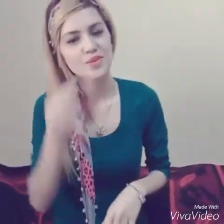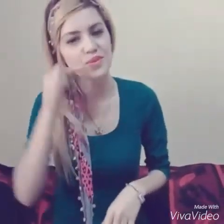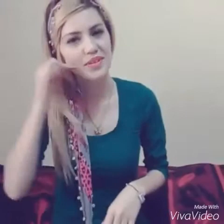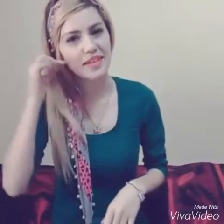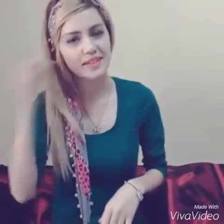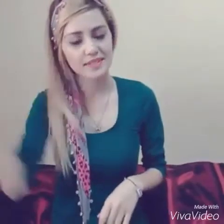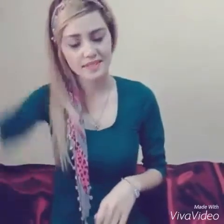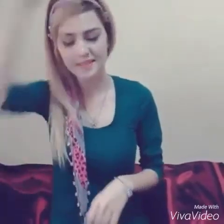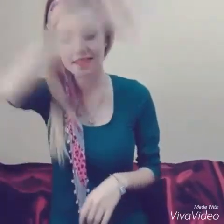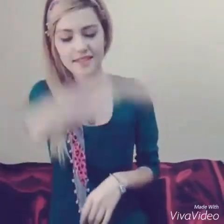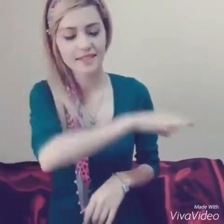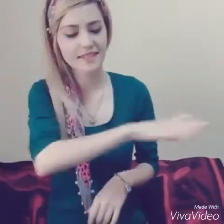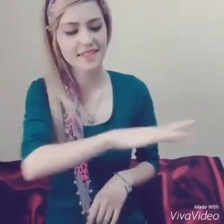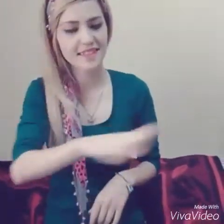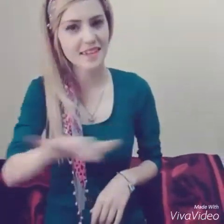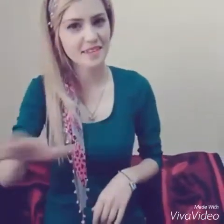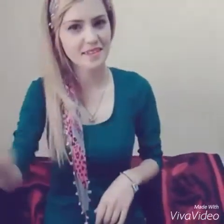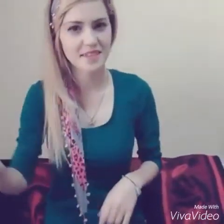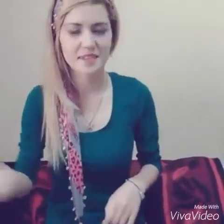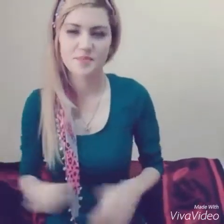Çok eski kırklarda